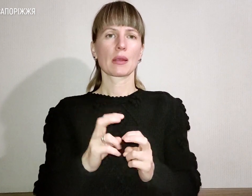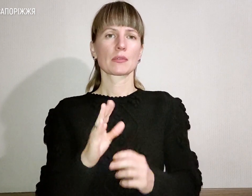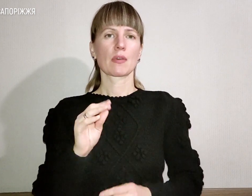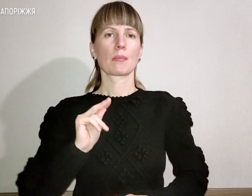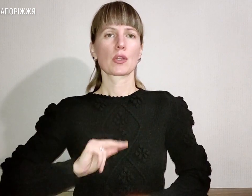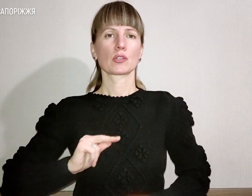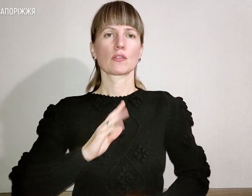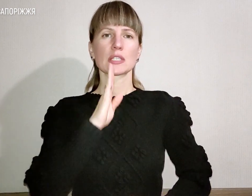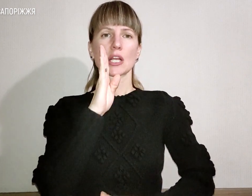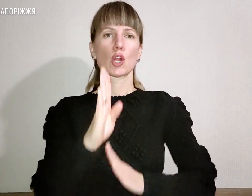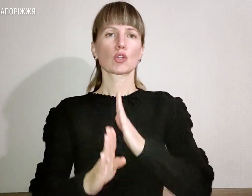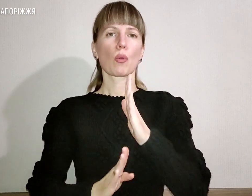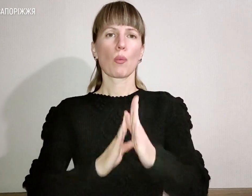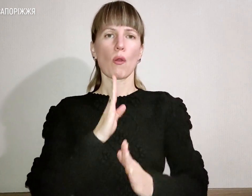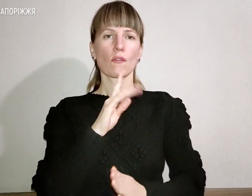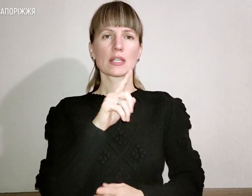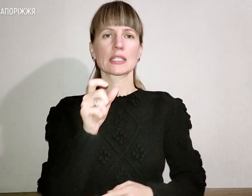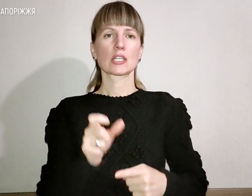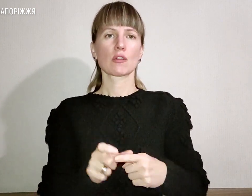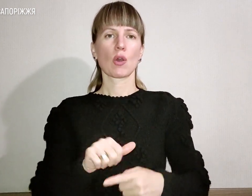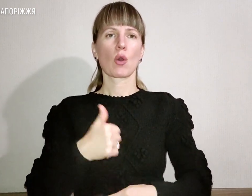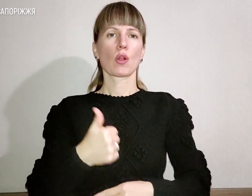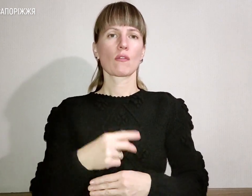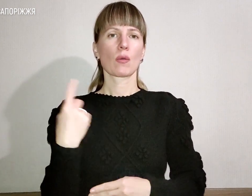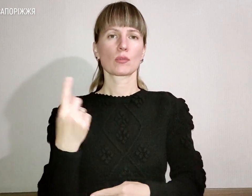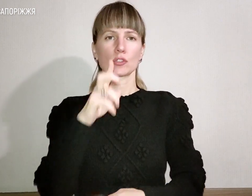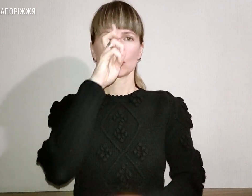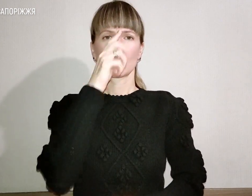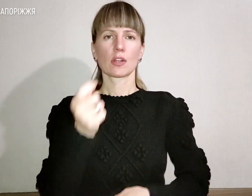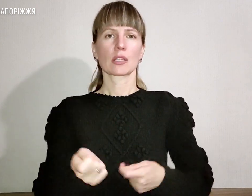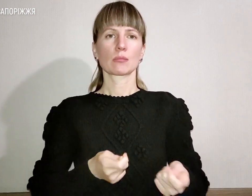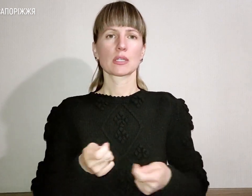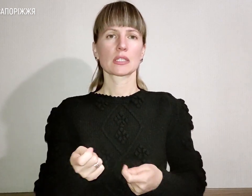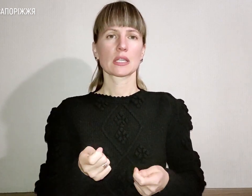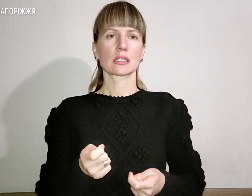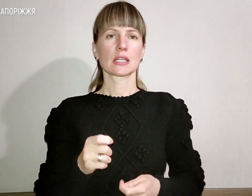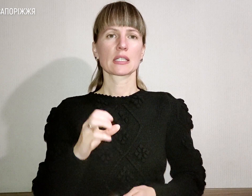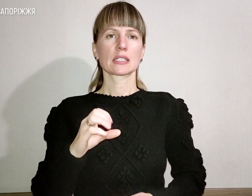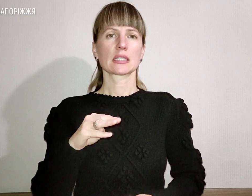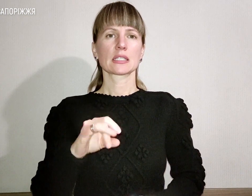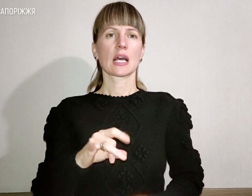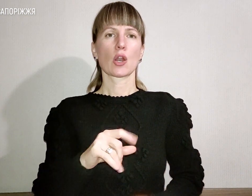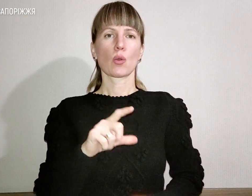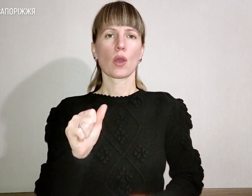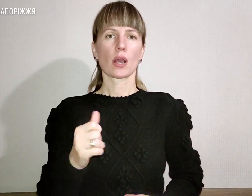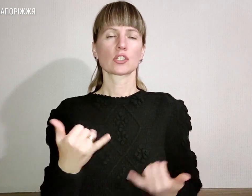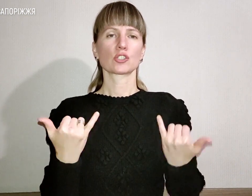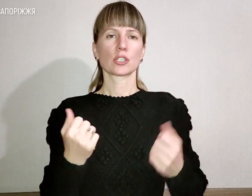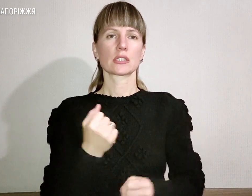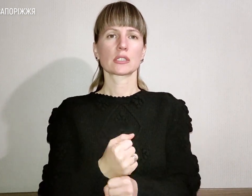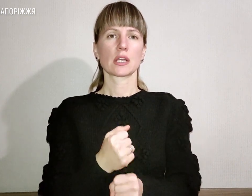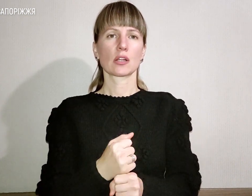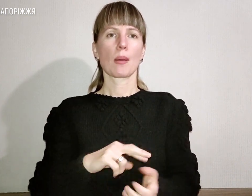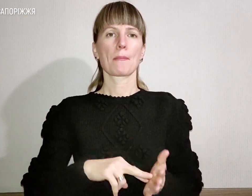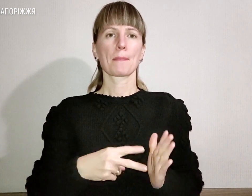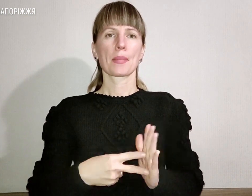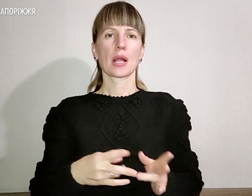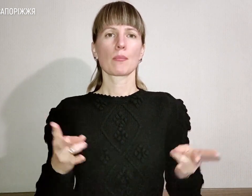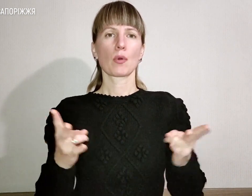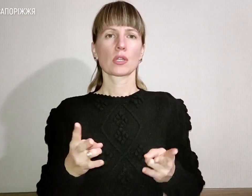працюватимуть цілодобово. За словами голови обласної державної адміністрації Олександра Старуха, наразі розробляють план потреб регіону